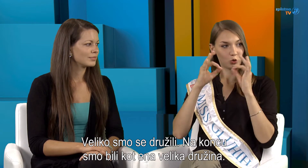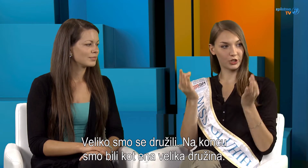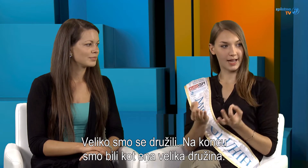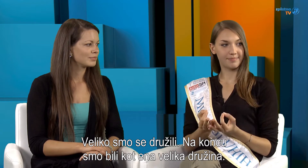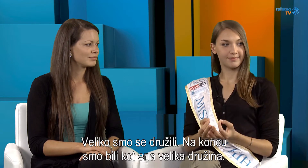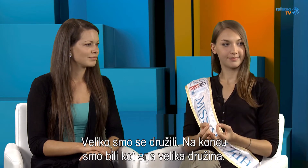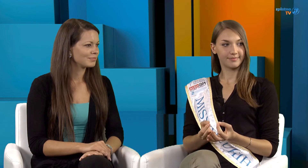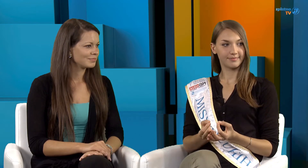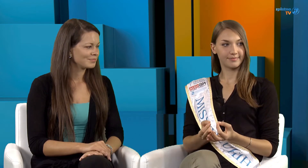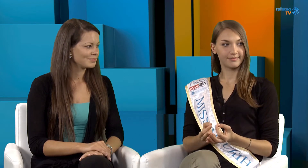družina.